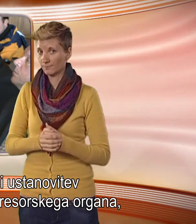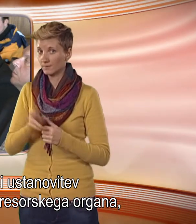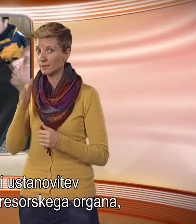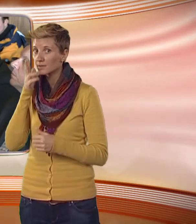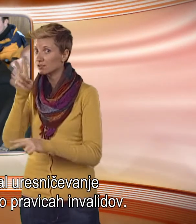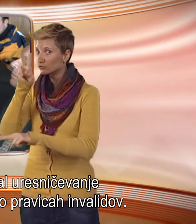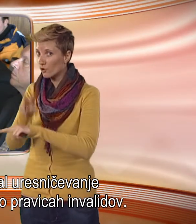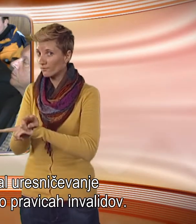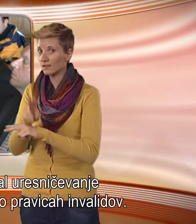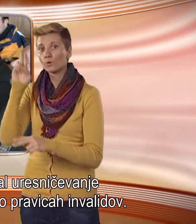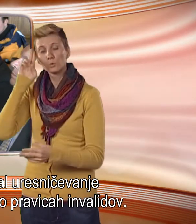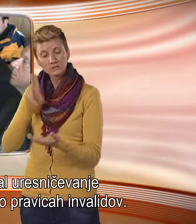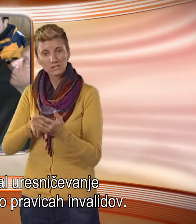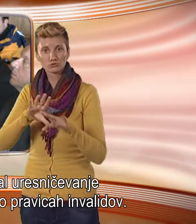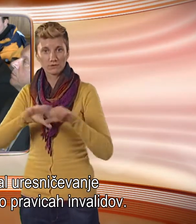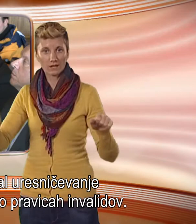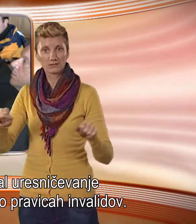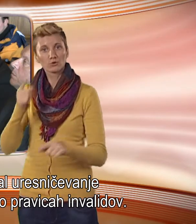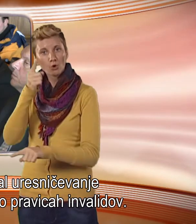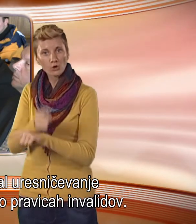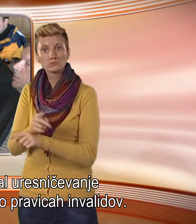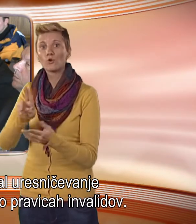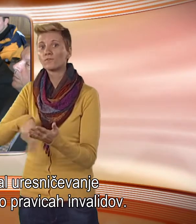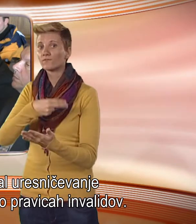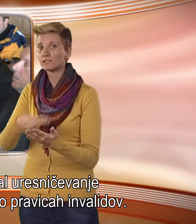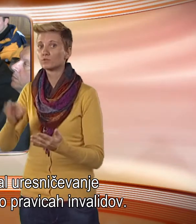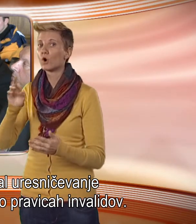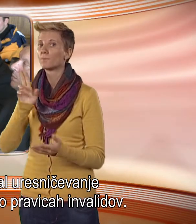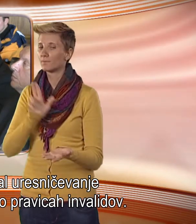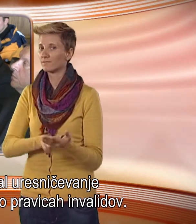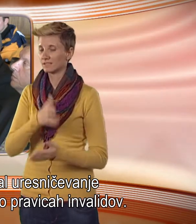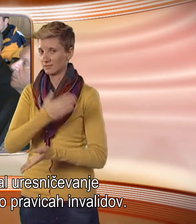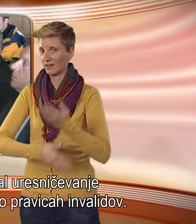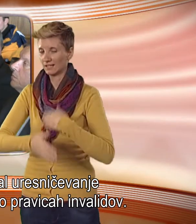uresničevanje določil Konvencije o pravicah invalidov.